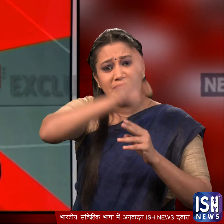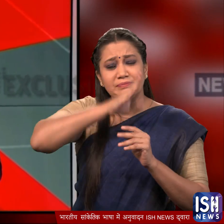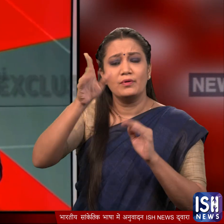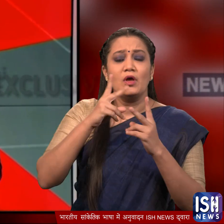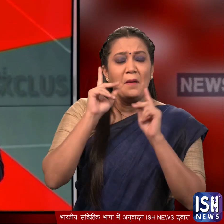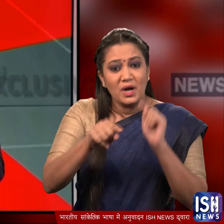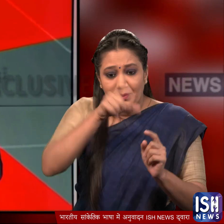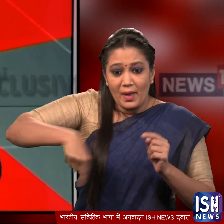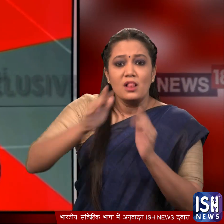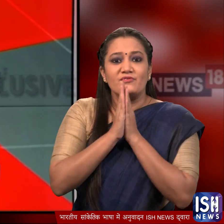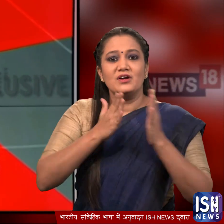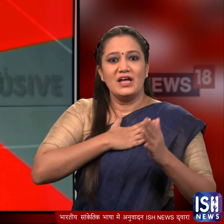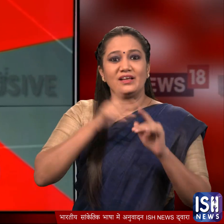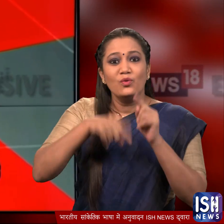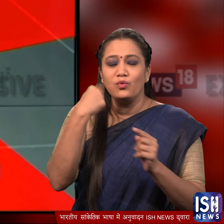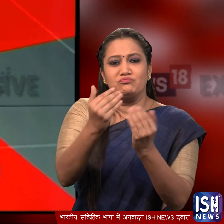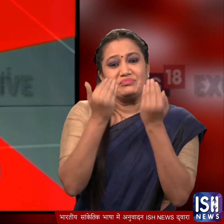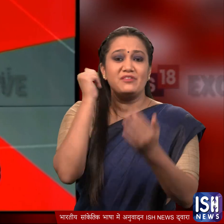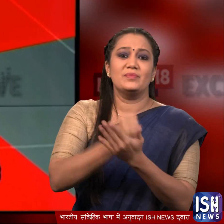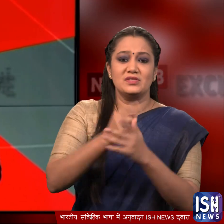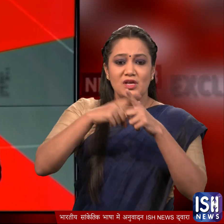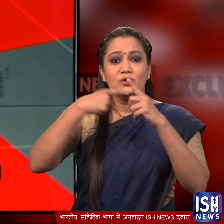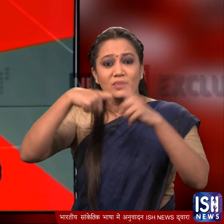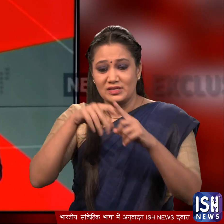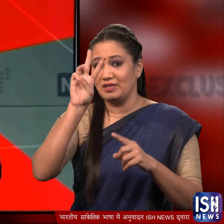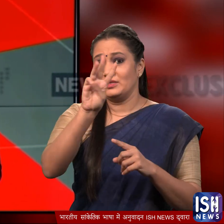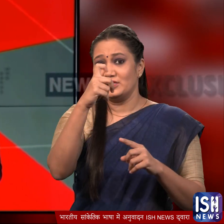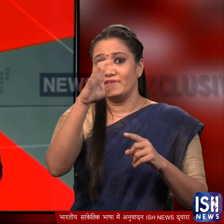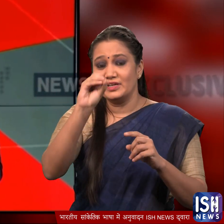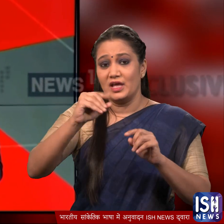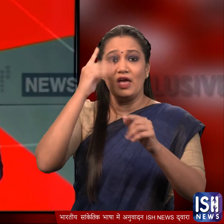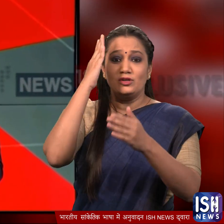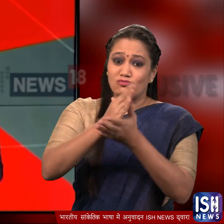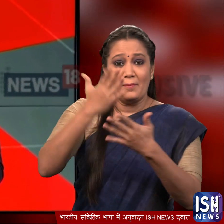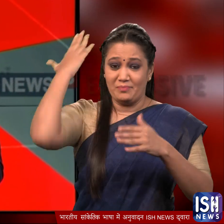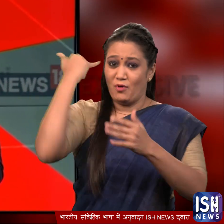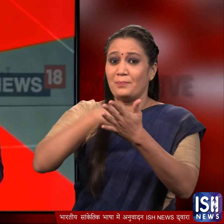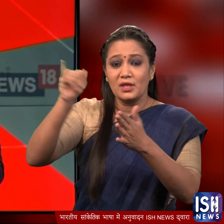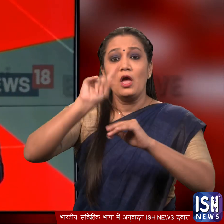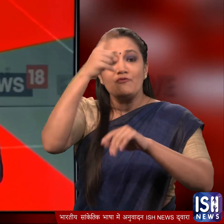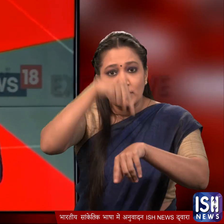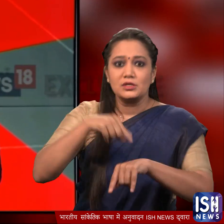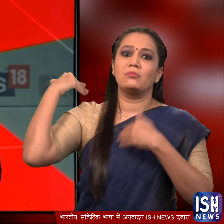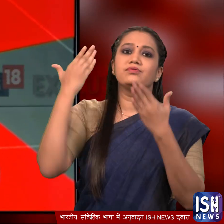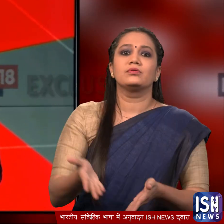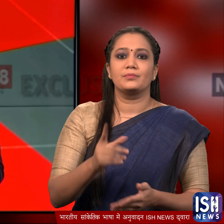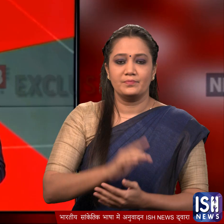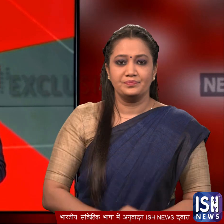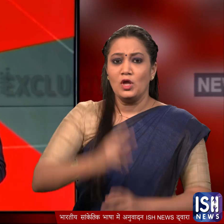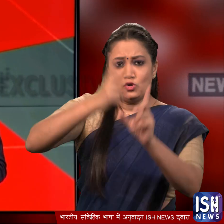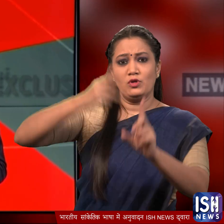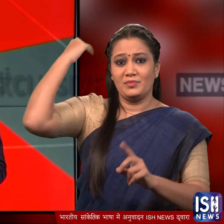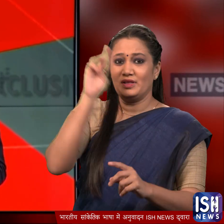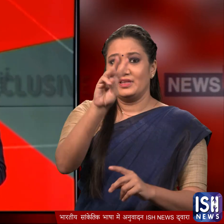सुरक्षा का इम्तिहान भी इस यात्रा के दौरान हो सकता है, क्योंकि जम्मू कश्मीर में आर्टिकल 370 खत्म होने के बाद ये पहली अमरनाथ